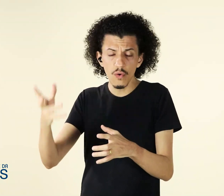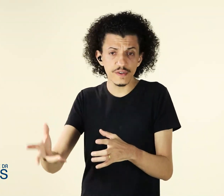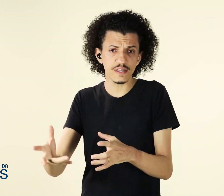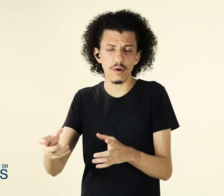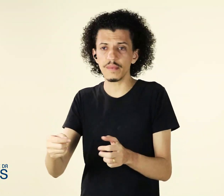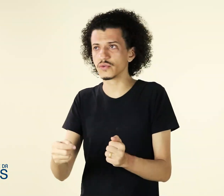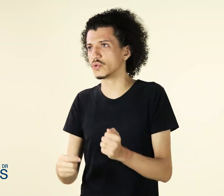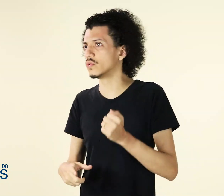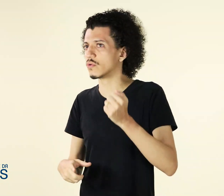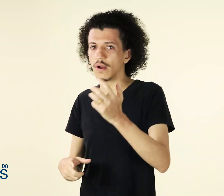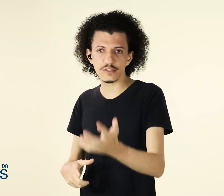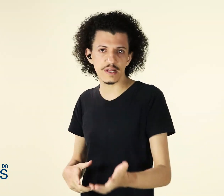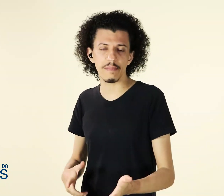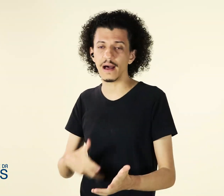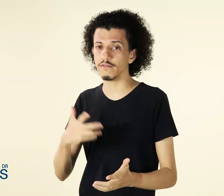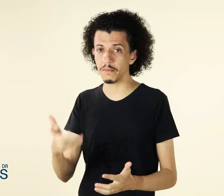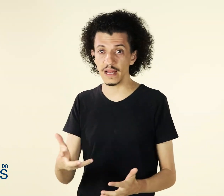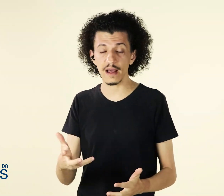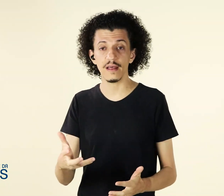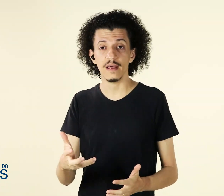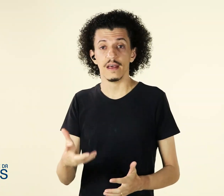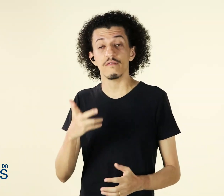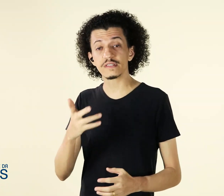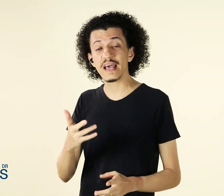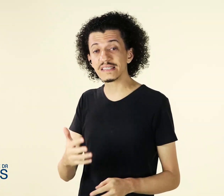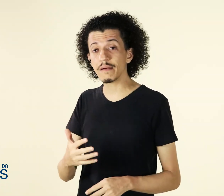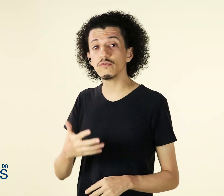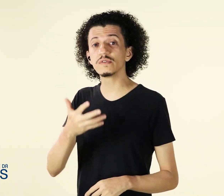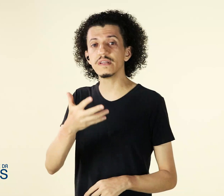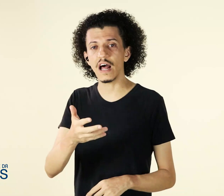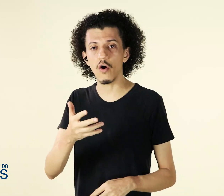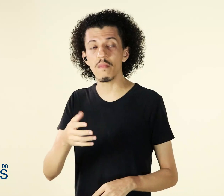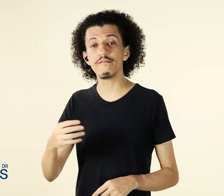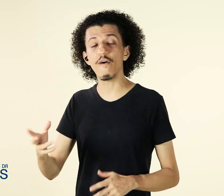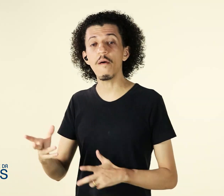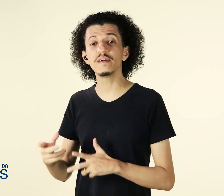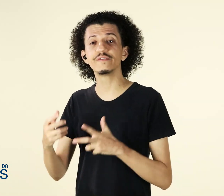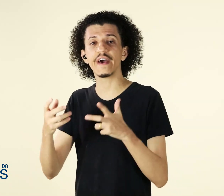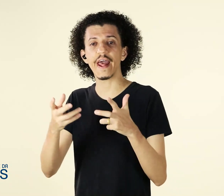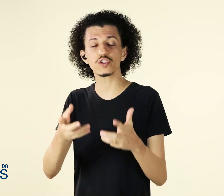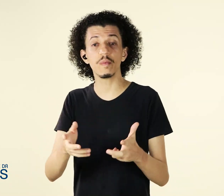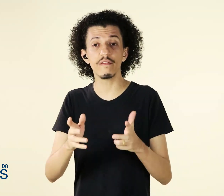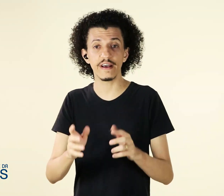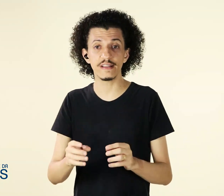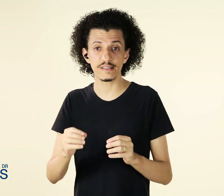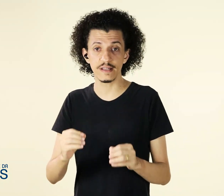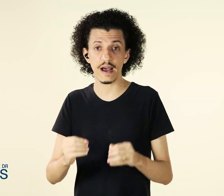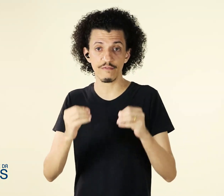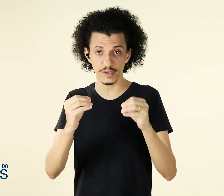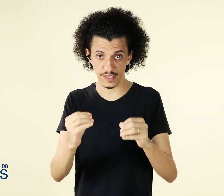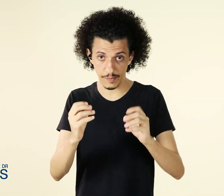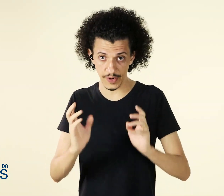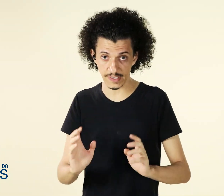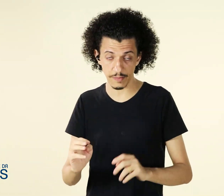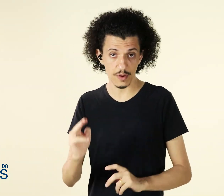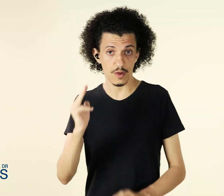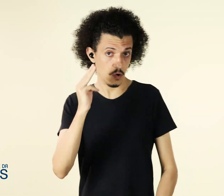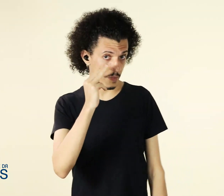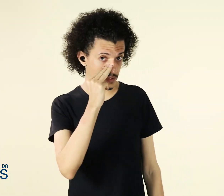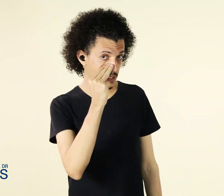você tem um amigo surdo, um colega de trabalho, um familiar, você recebe um sinal, uma forma diferente como ele vai designar você. Por exemplo, o meu sinal